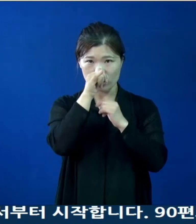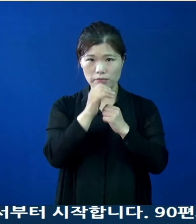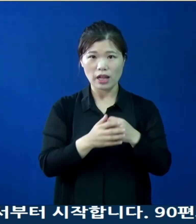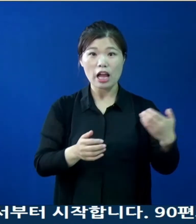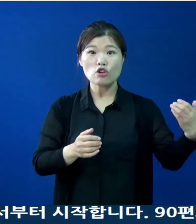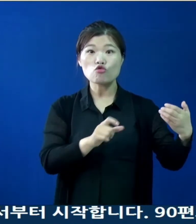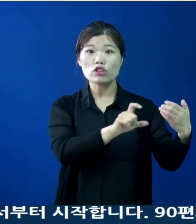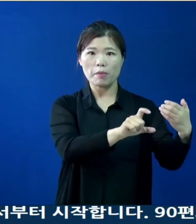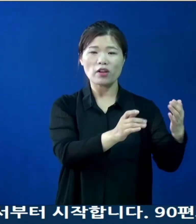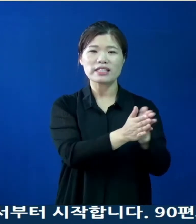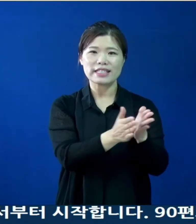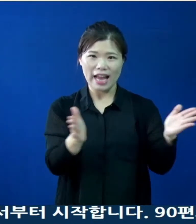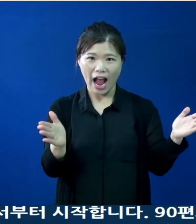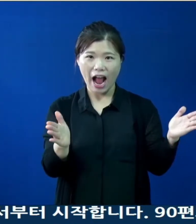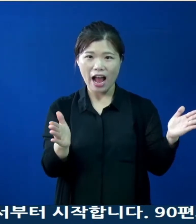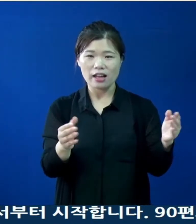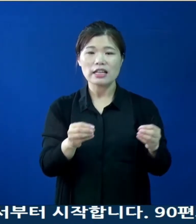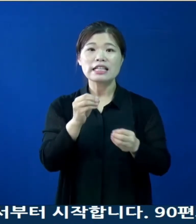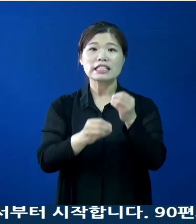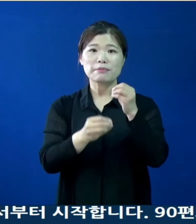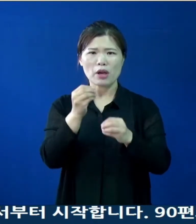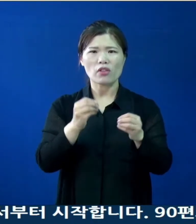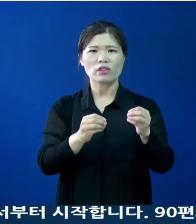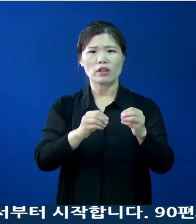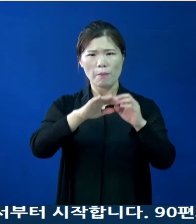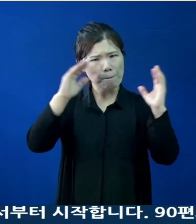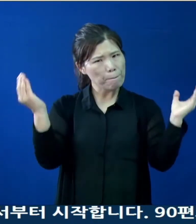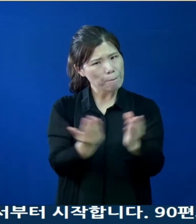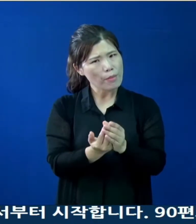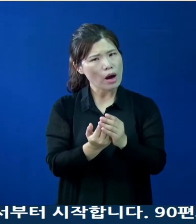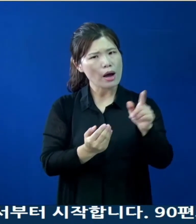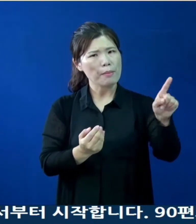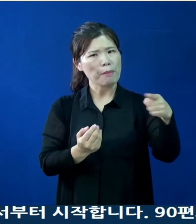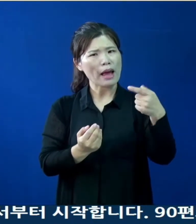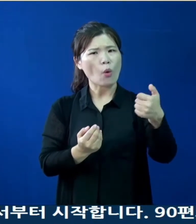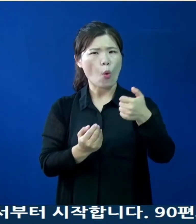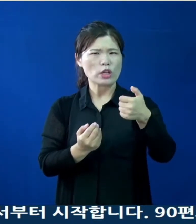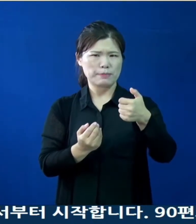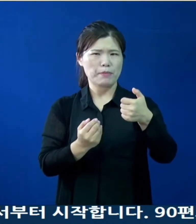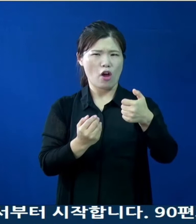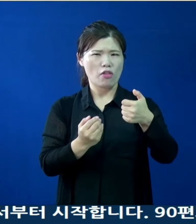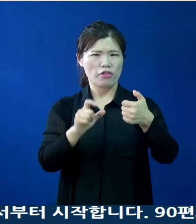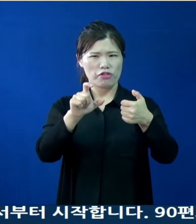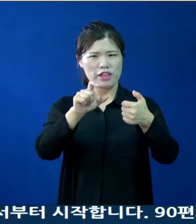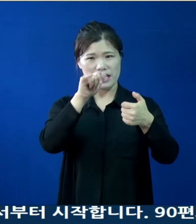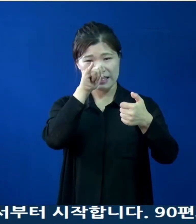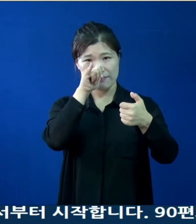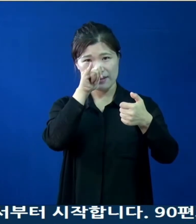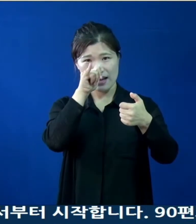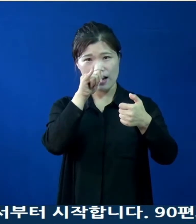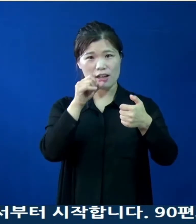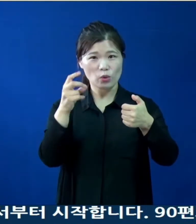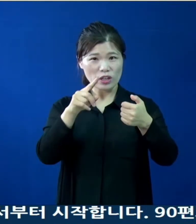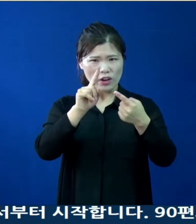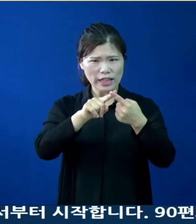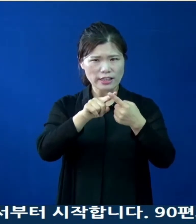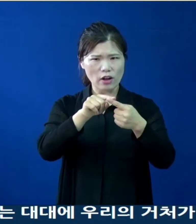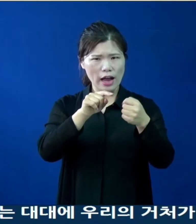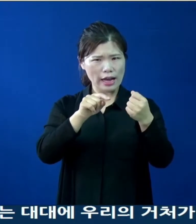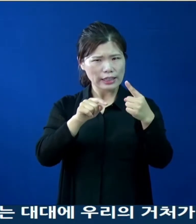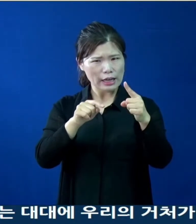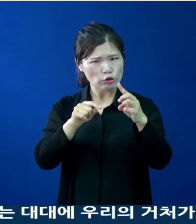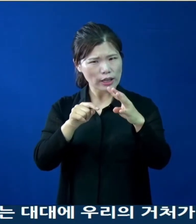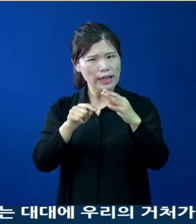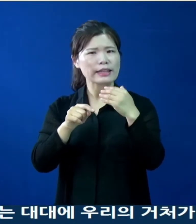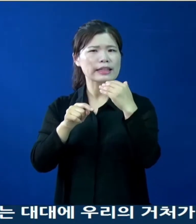시작이 되는데, 시편은 총 150개의 시로 구성이 되어 있습니다. 5개의 책으로 나누어지는데